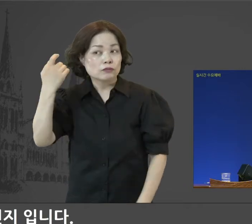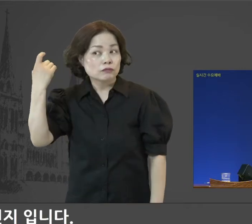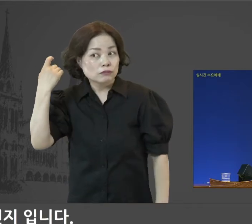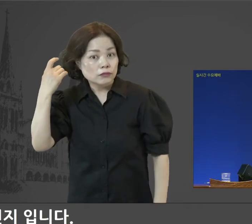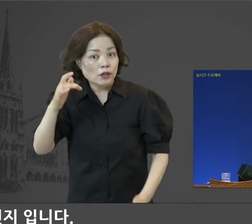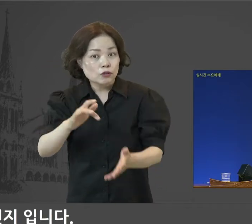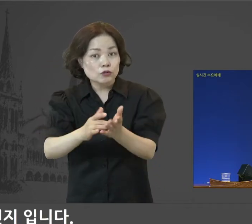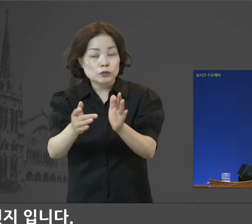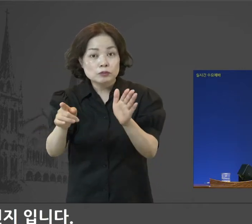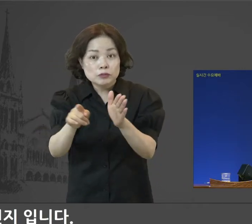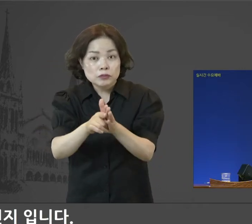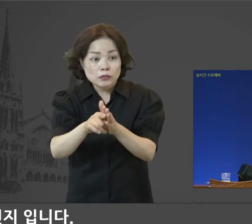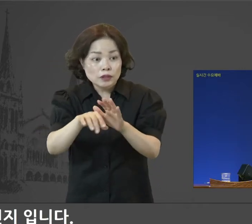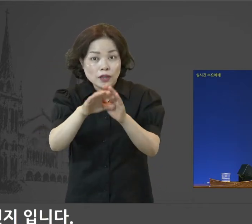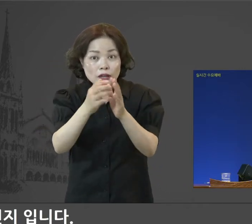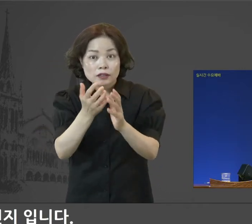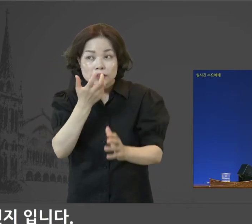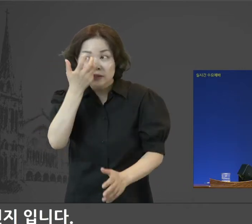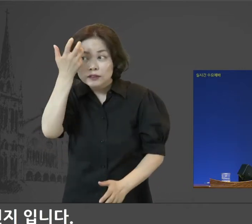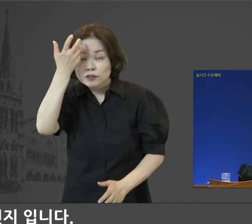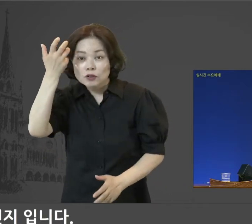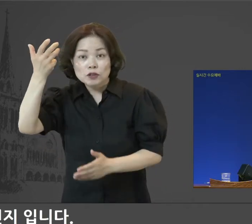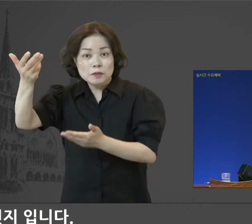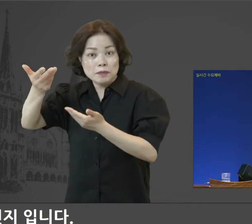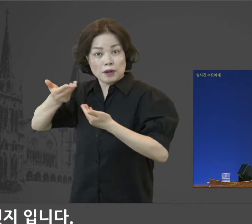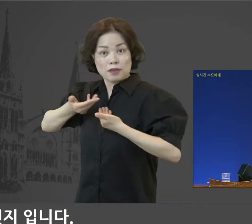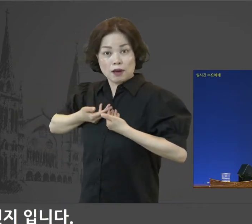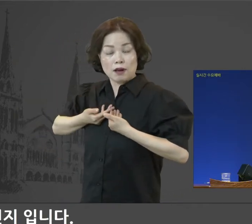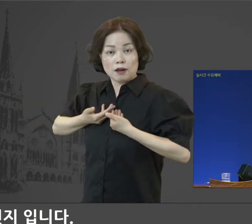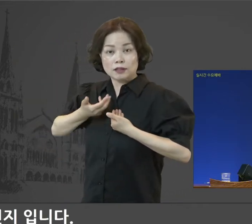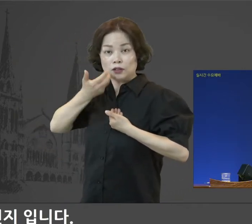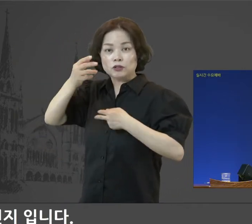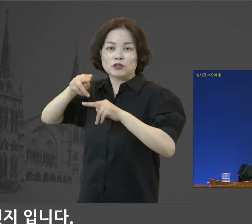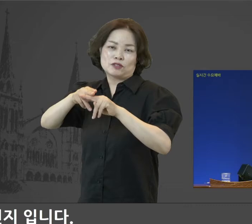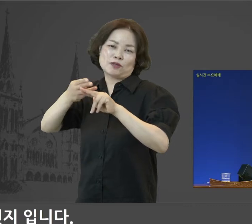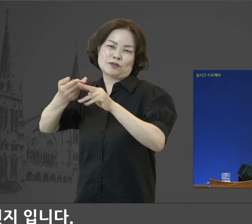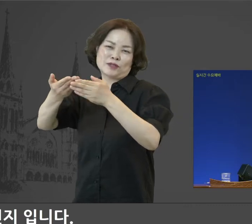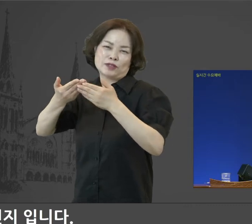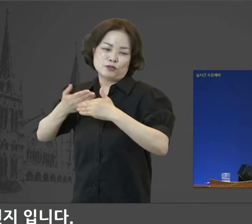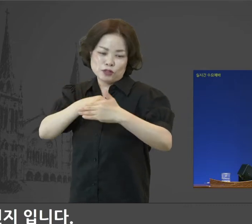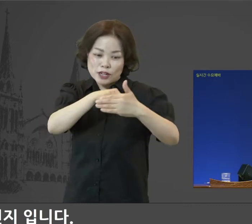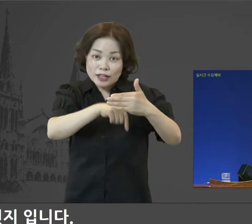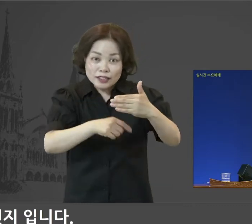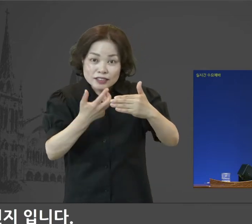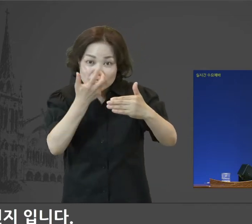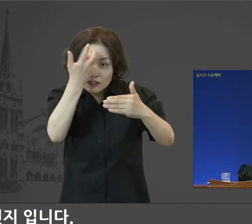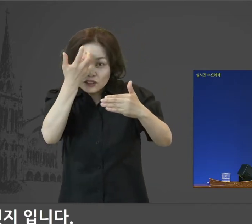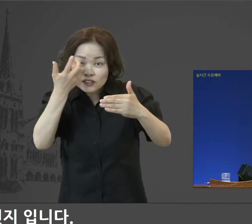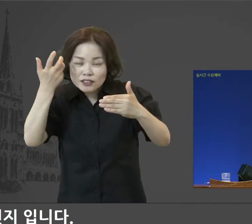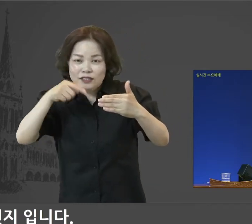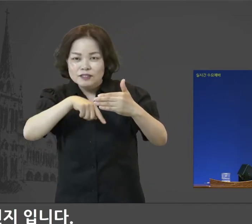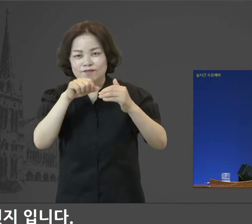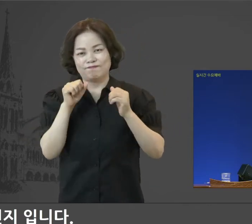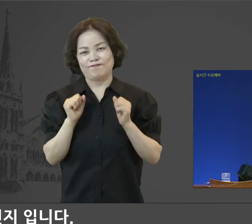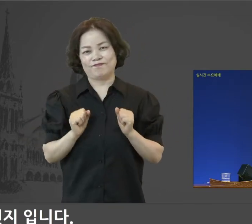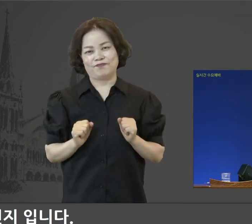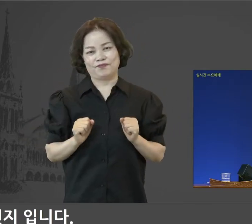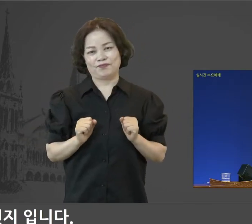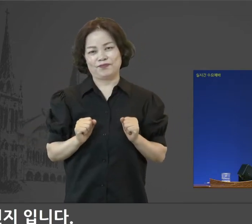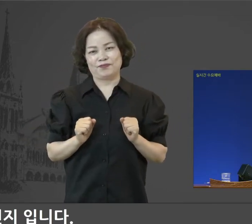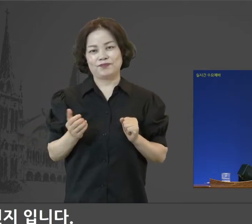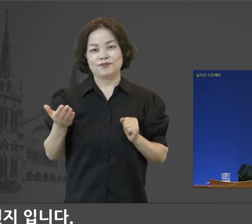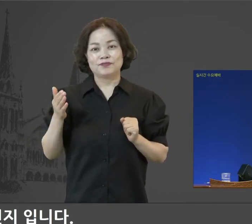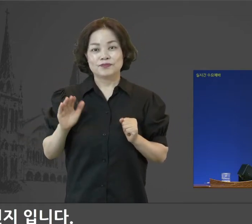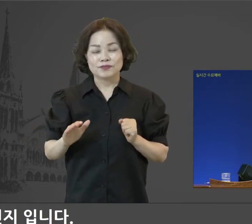예수님을 믿었는데 그러면 다 성령을 받습니다. 성령을 선물로 받습니다. 우리 안에 성령께서 내주하시죠.